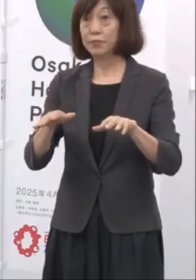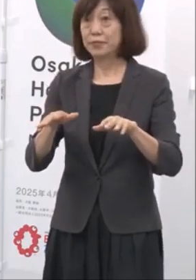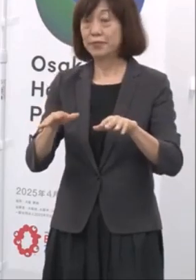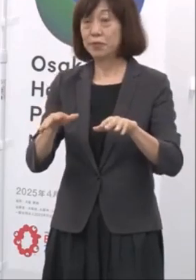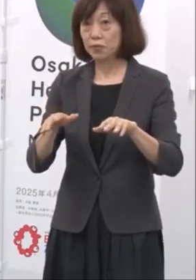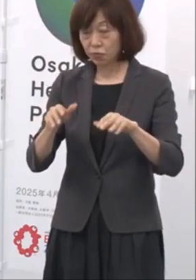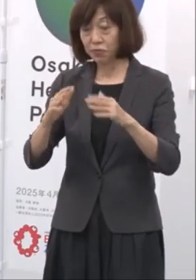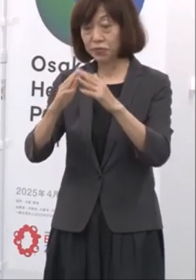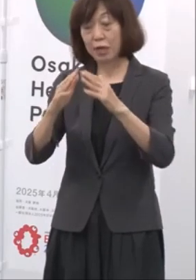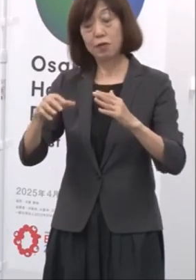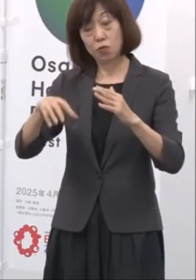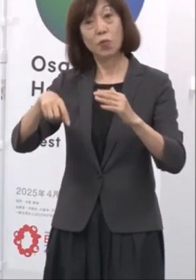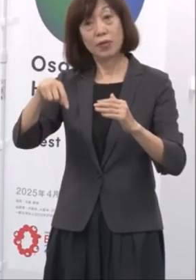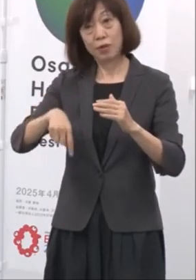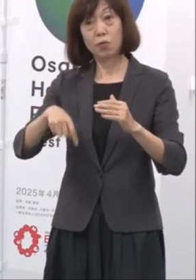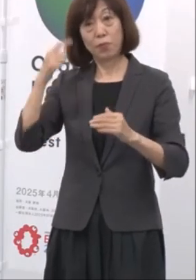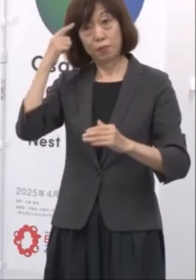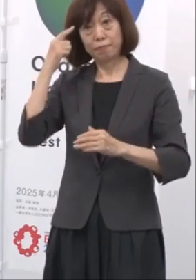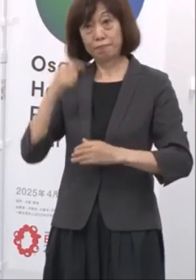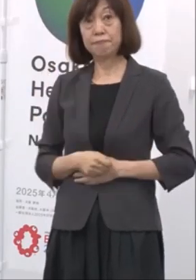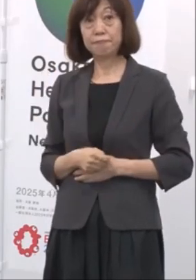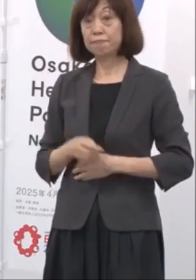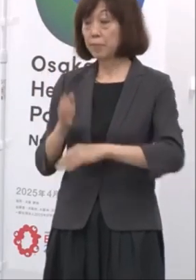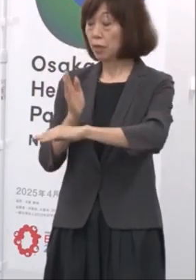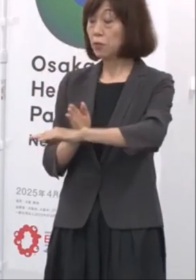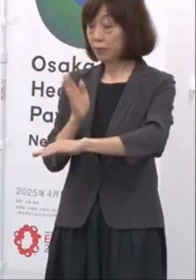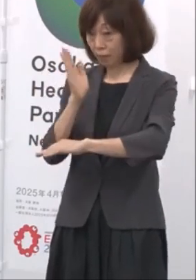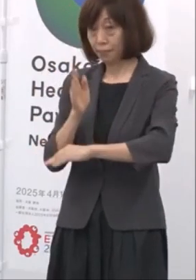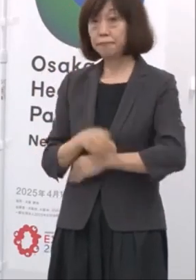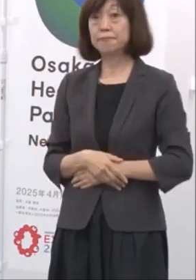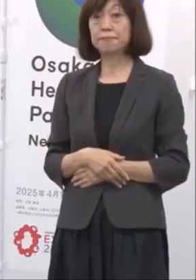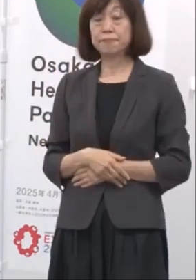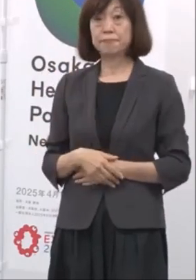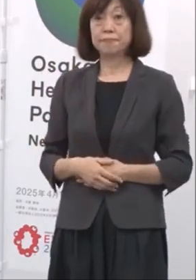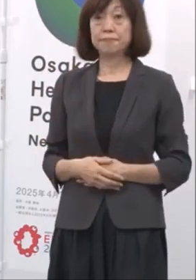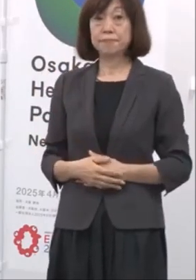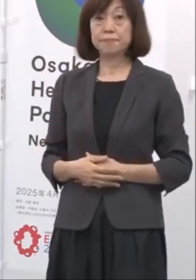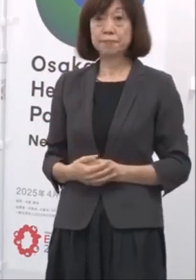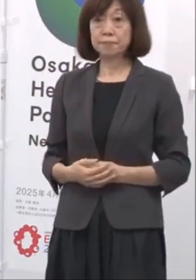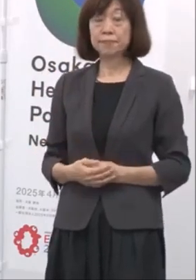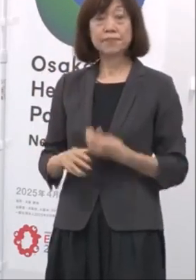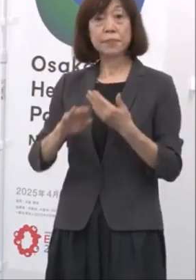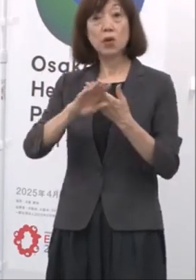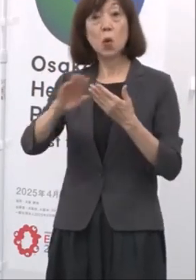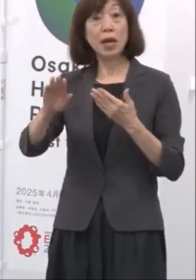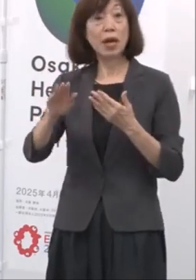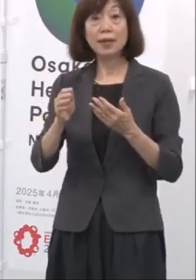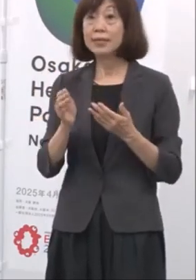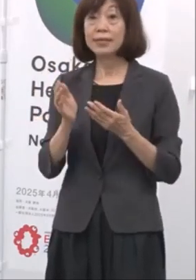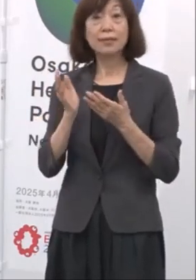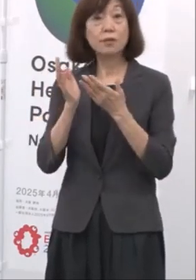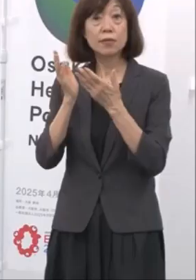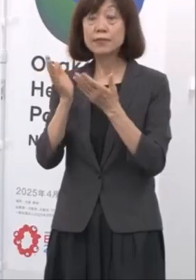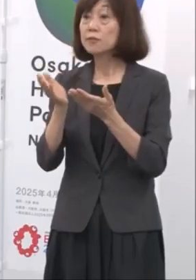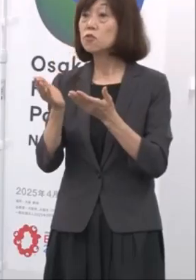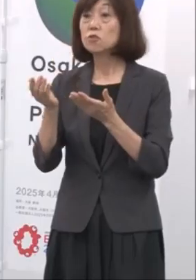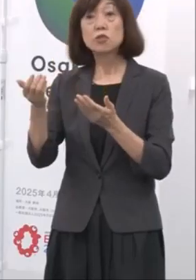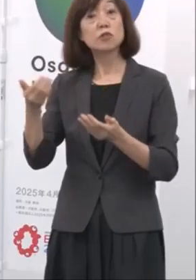行うということになると思います。 ありがとうございます。 他にご質問ございますでしょうか。